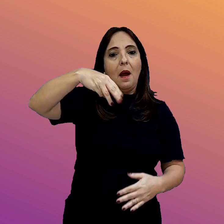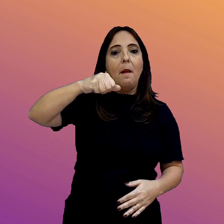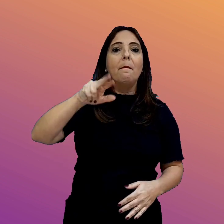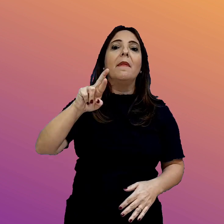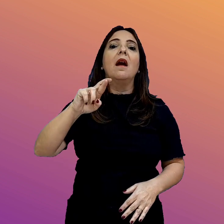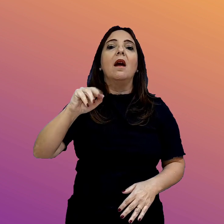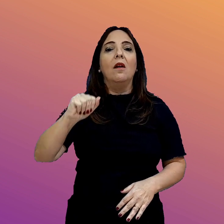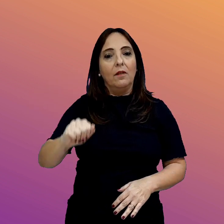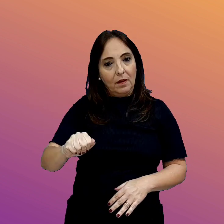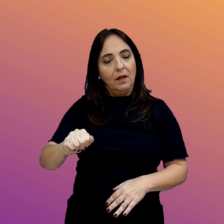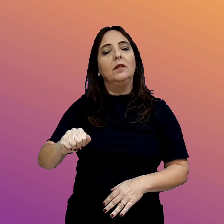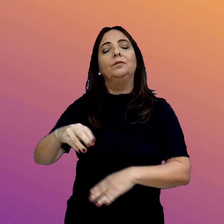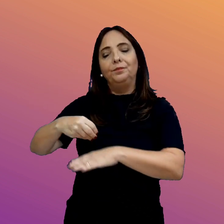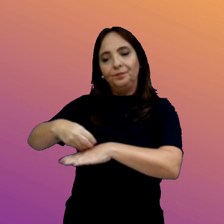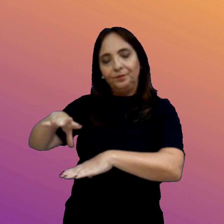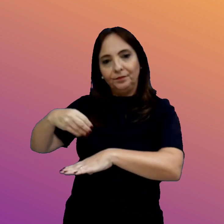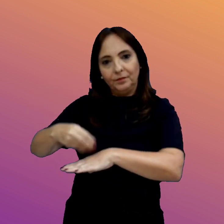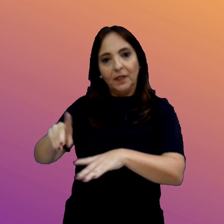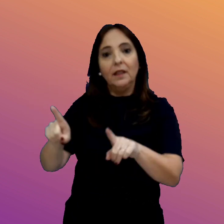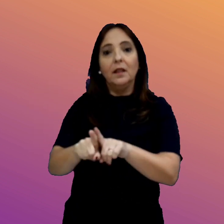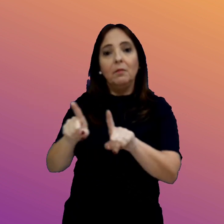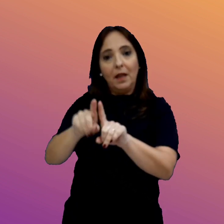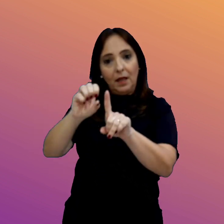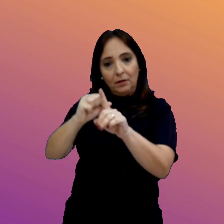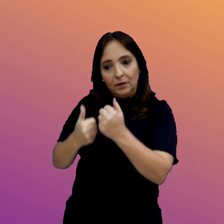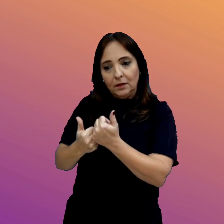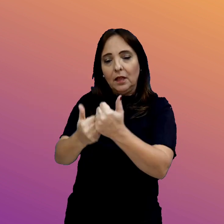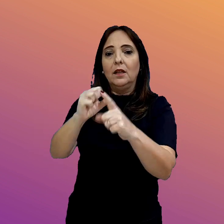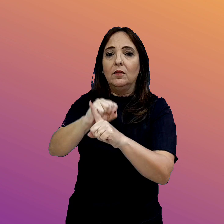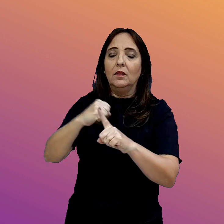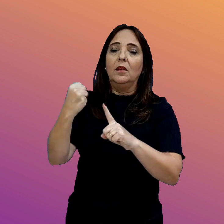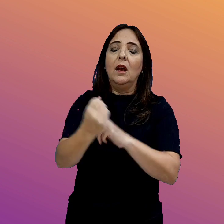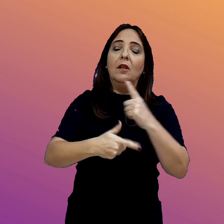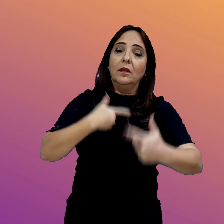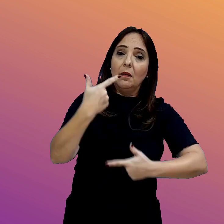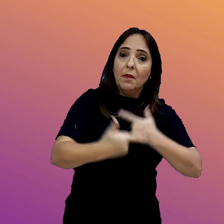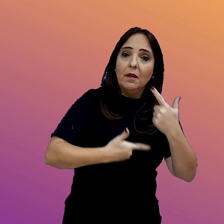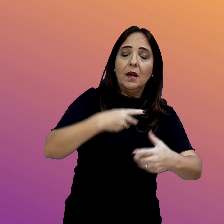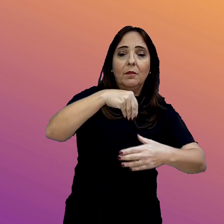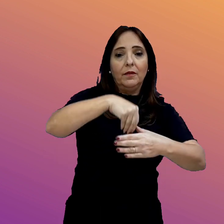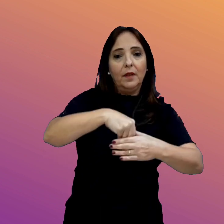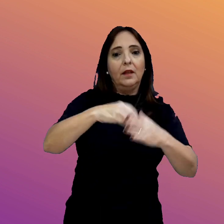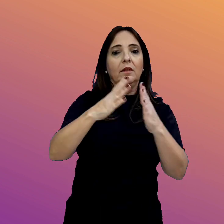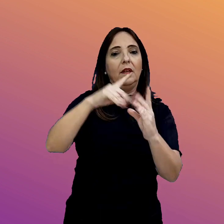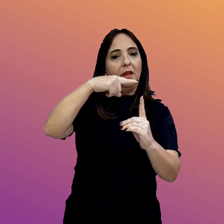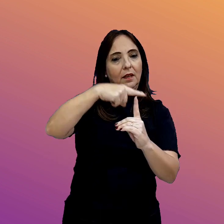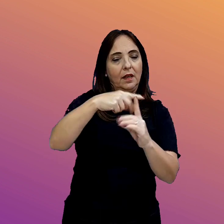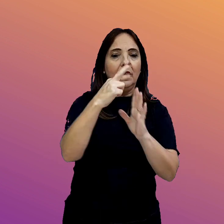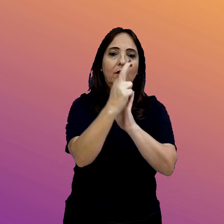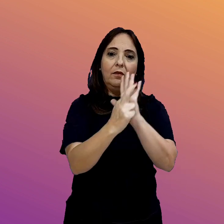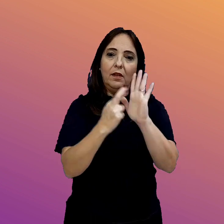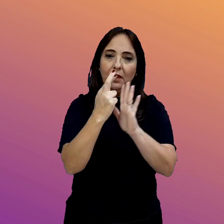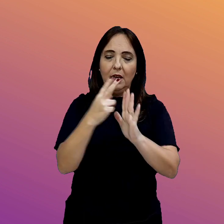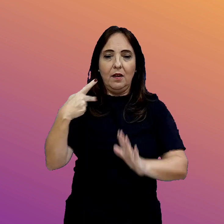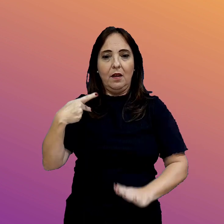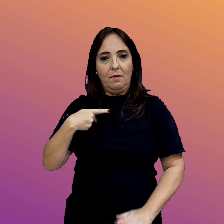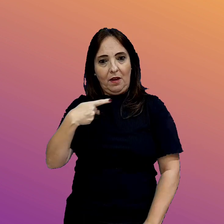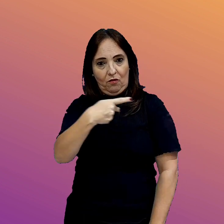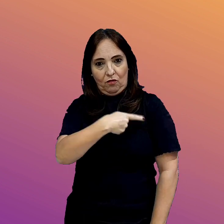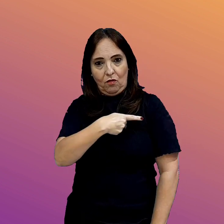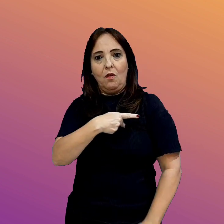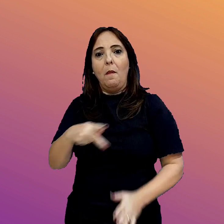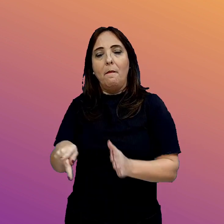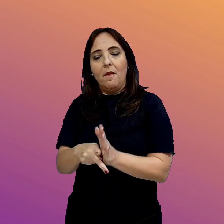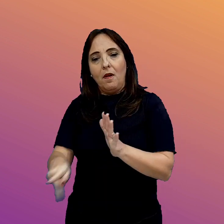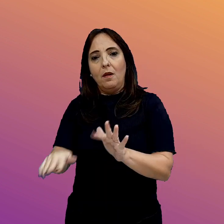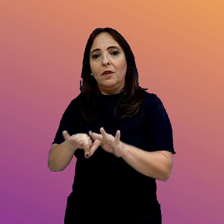educadora religiosa, assistente social, e trabalhamos na Igreja do Recreio. Eu sou pastor de família. Maura lidera com Camila o Ministério Infantil